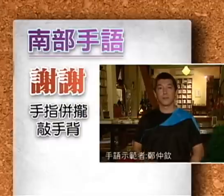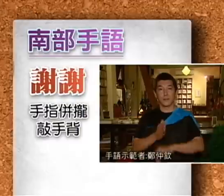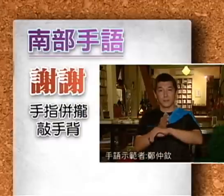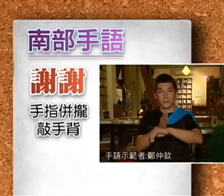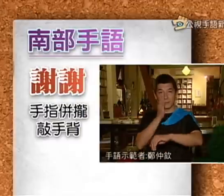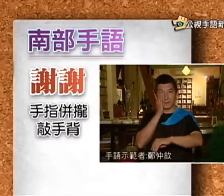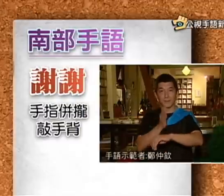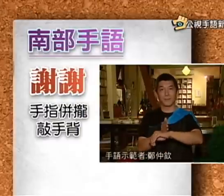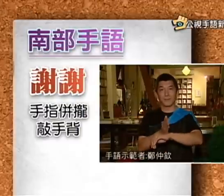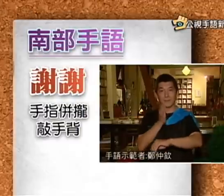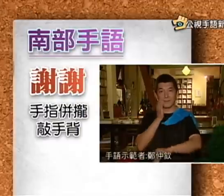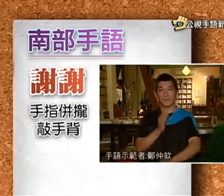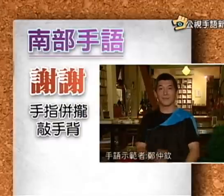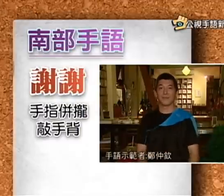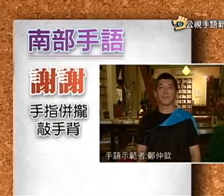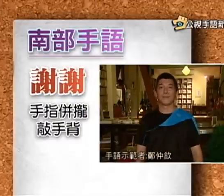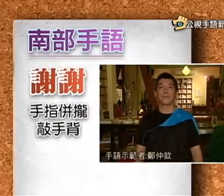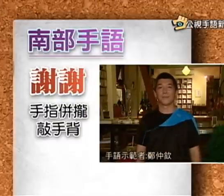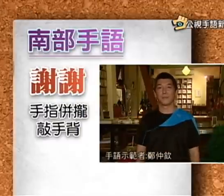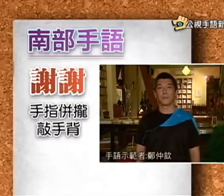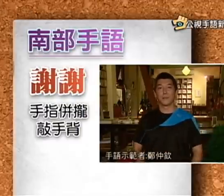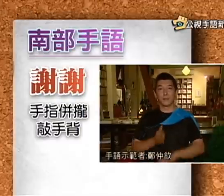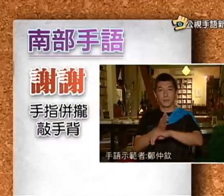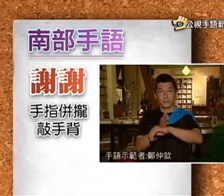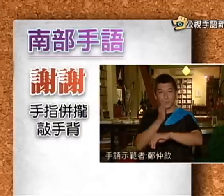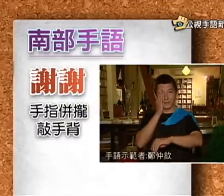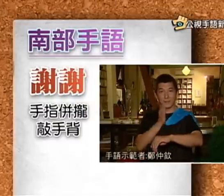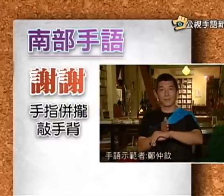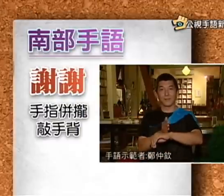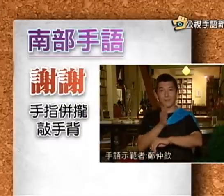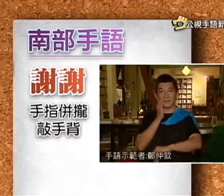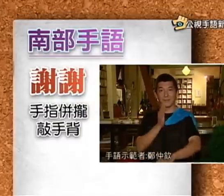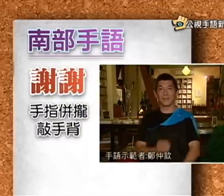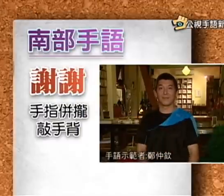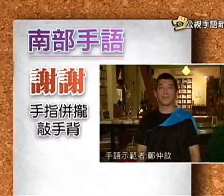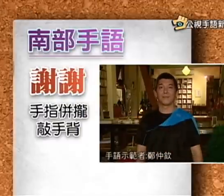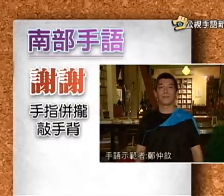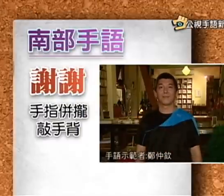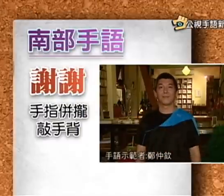南部手语的谢谢，是一手手指并拢敲手背，